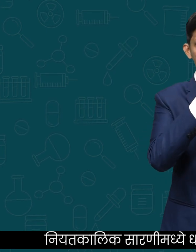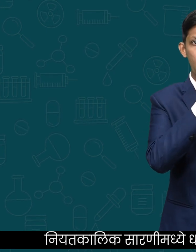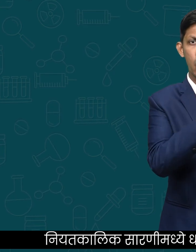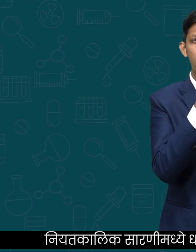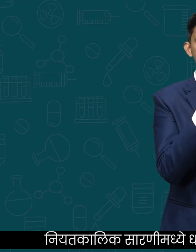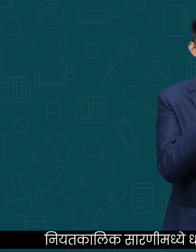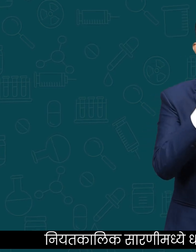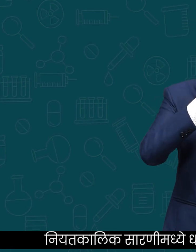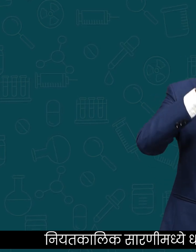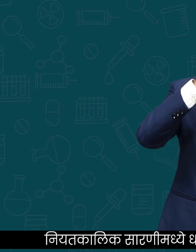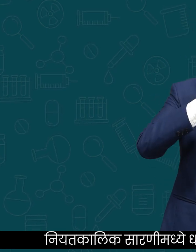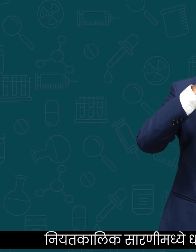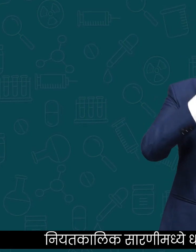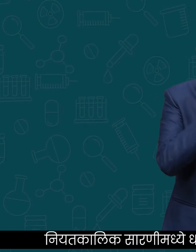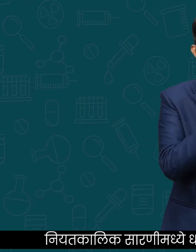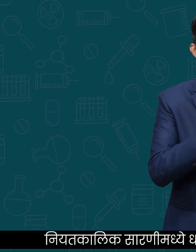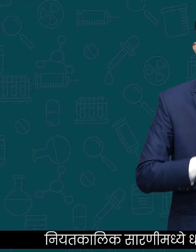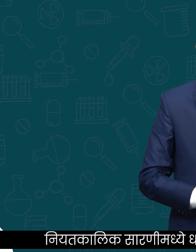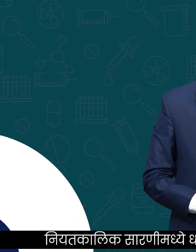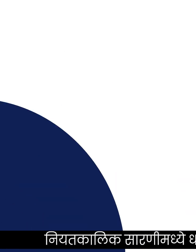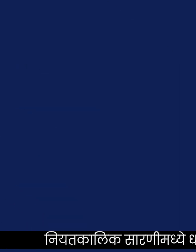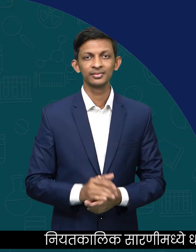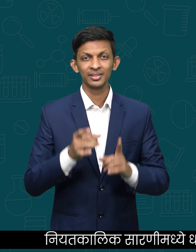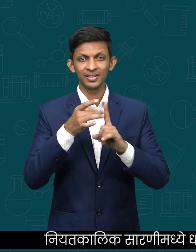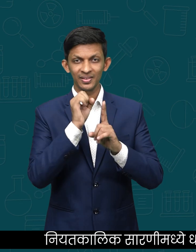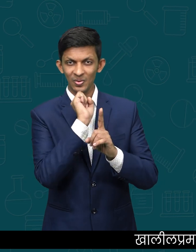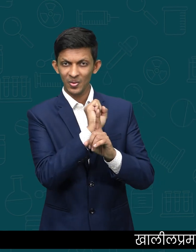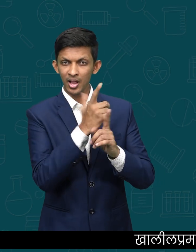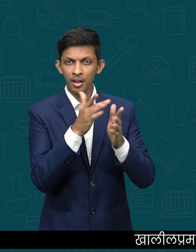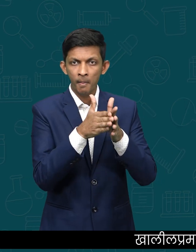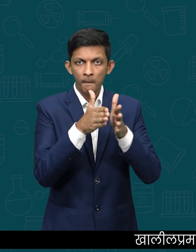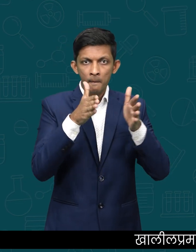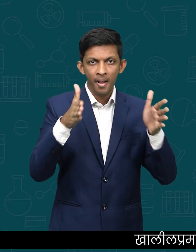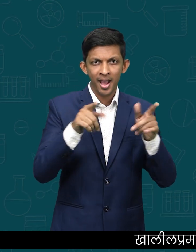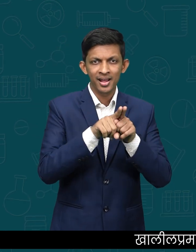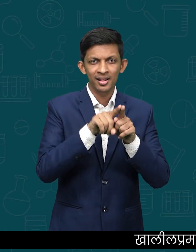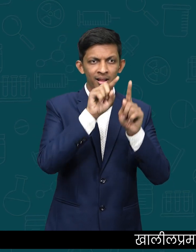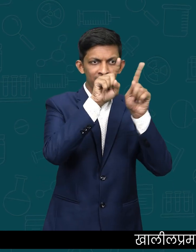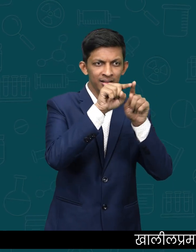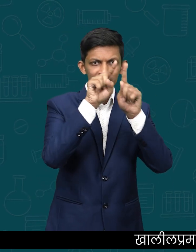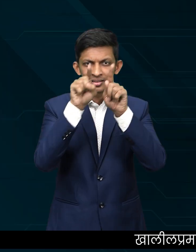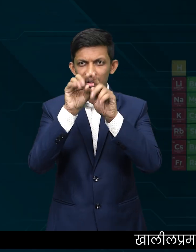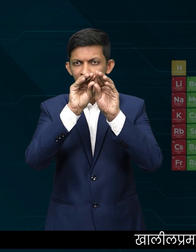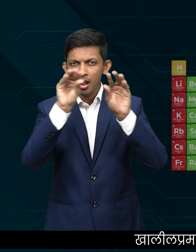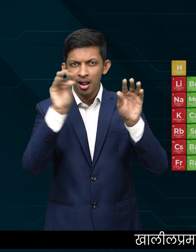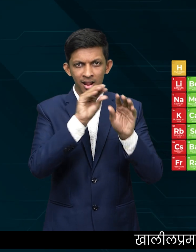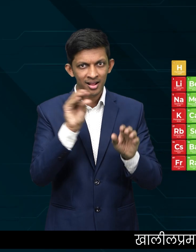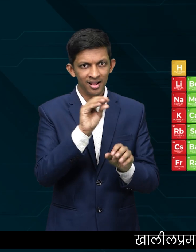नियतकालिक सारणीमध्ये धातू अधिक मोठे क्षेत्र व्यापतात आणि त्यांचे खालीलप्रमाणे वर्गीकरण केले जाते.